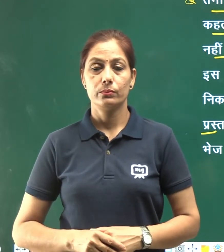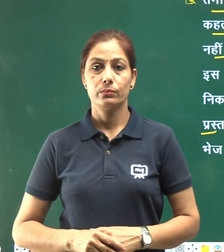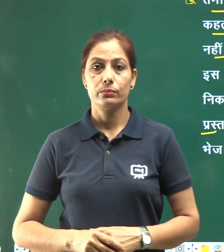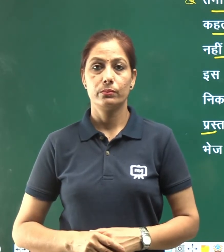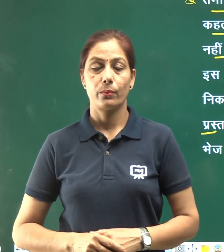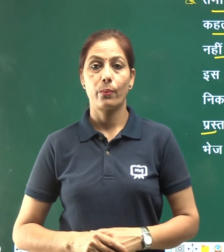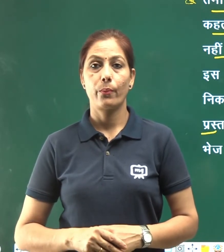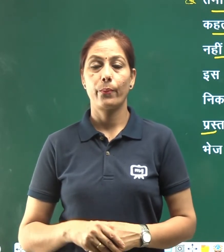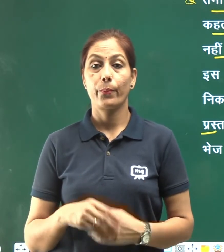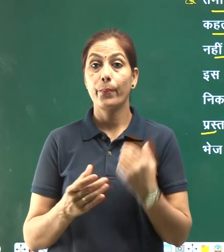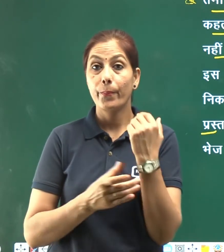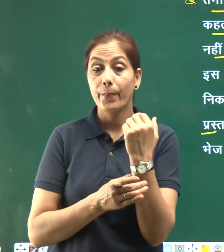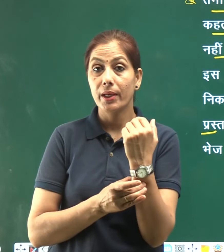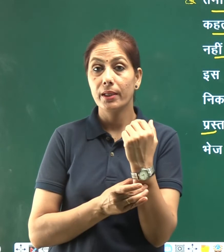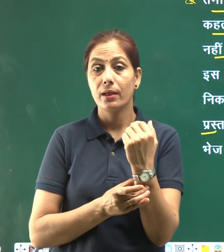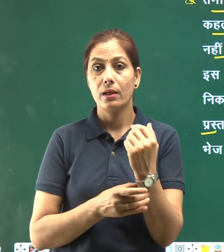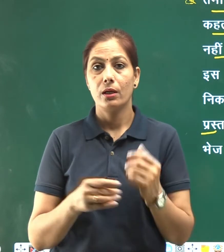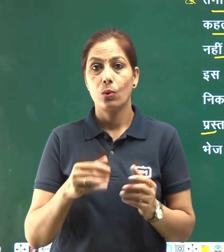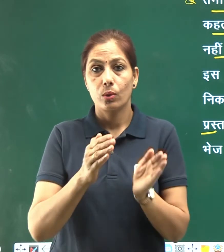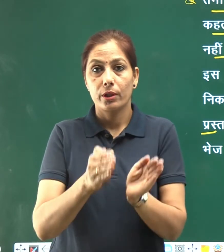मेडिकल विभाग को